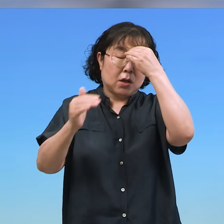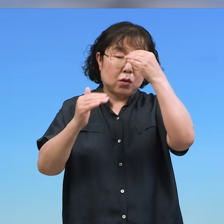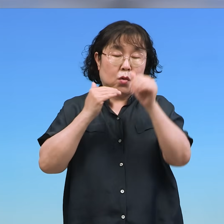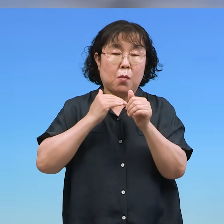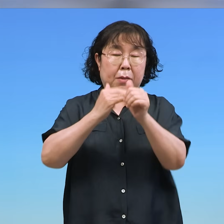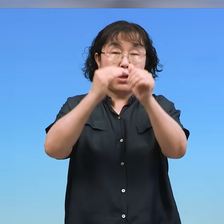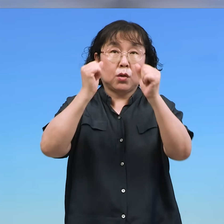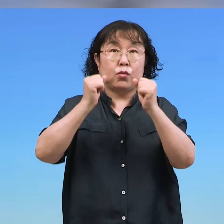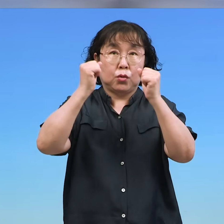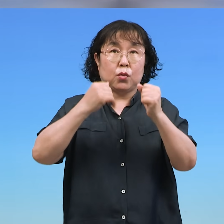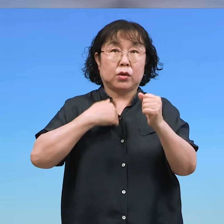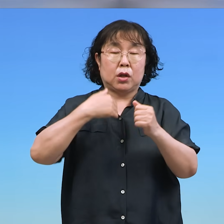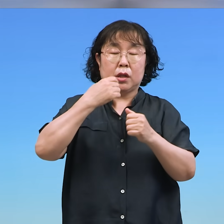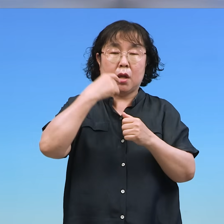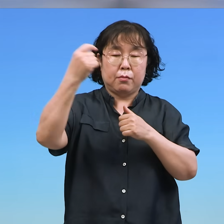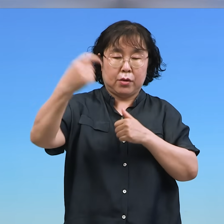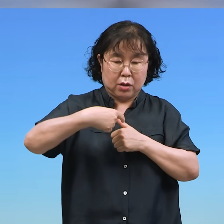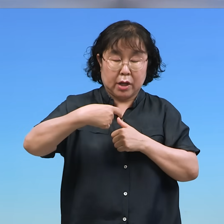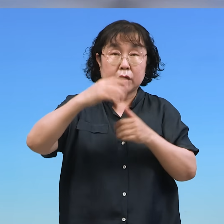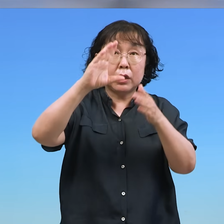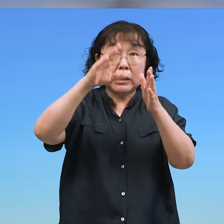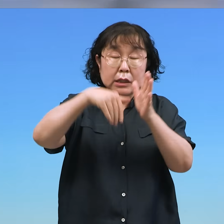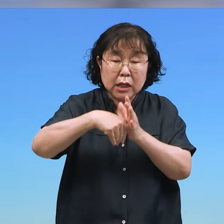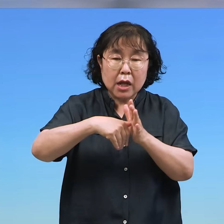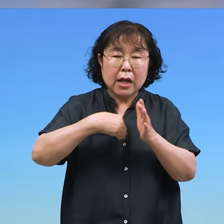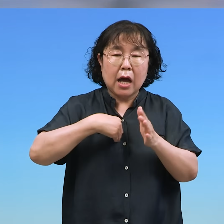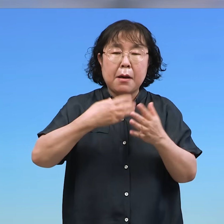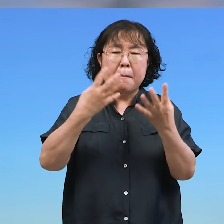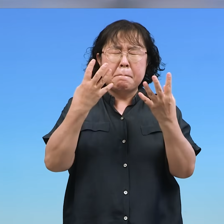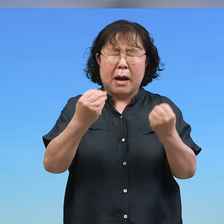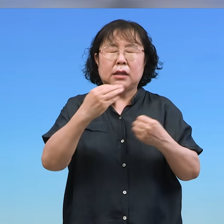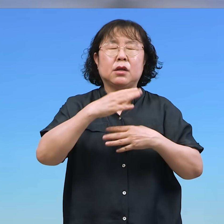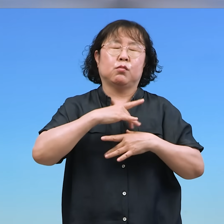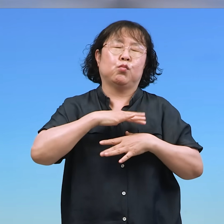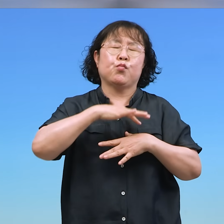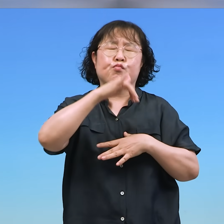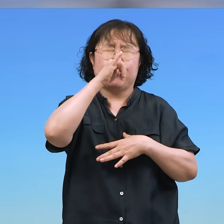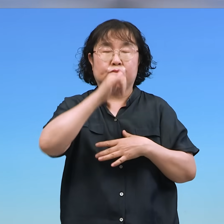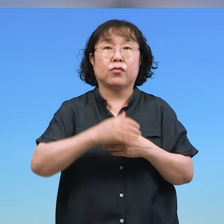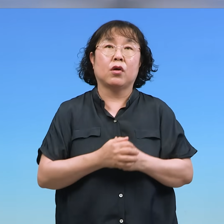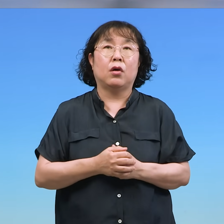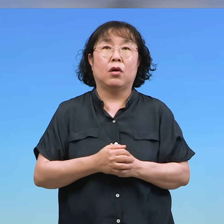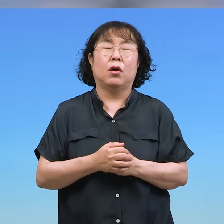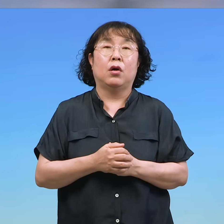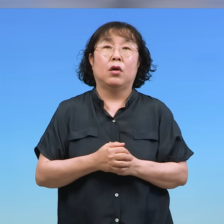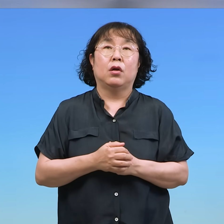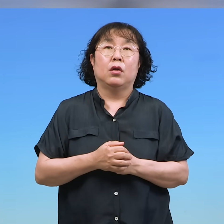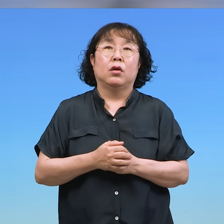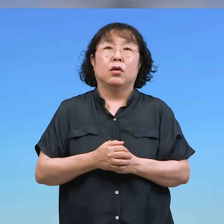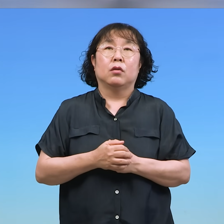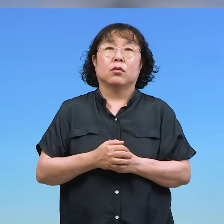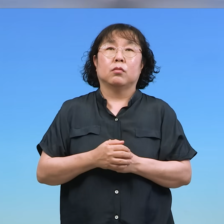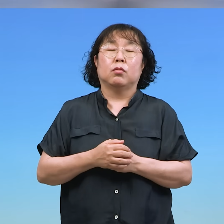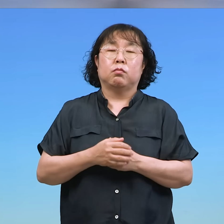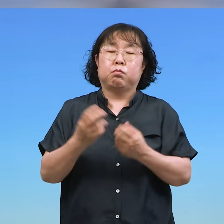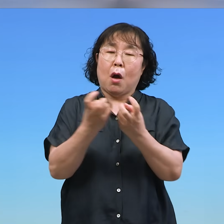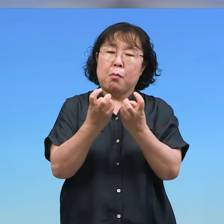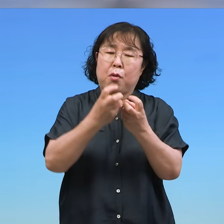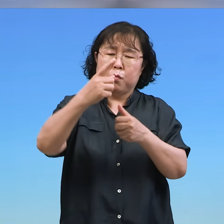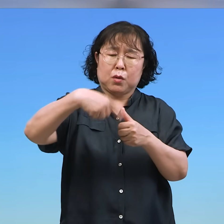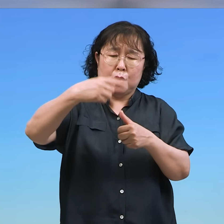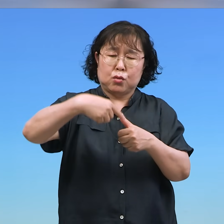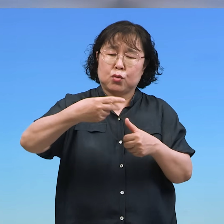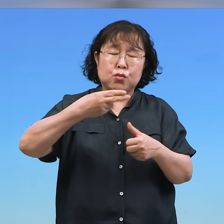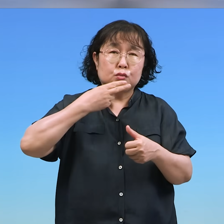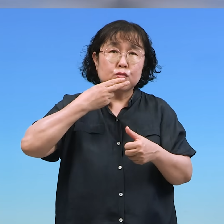굉장히 막막하고 두려웠습니다. 아무것도 안 가르쳐 주시니까요. 그리고 모든 사람들이 그 불가능하다